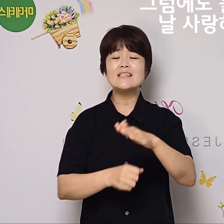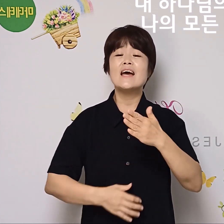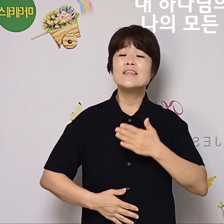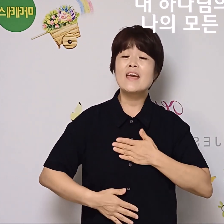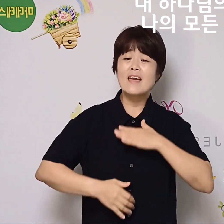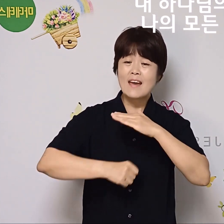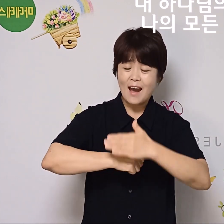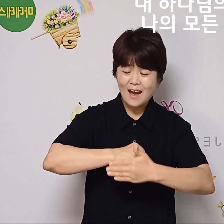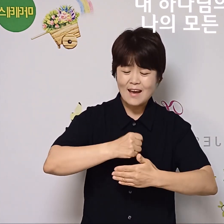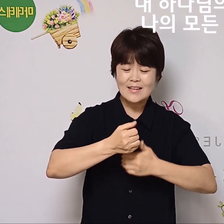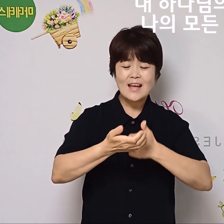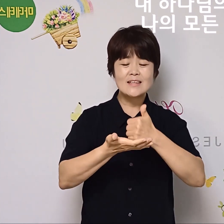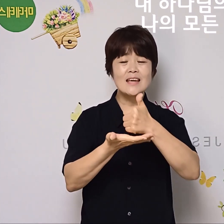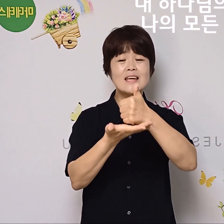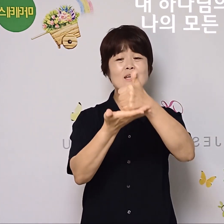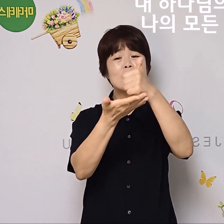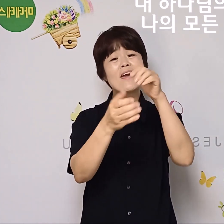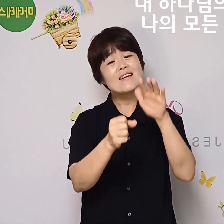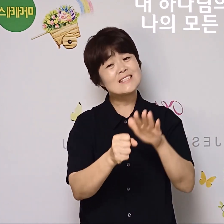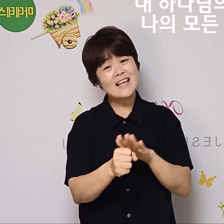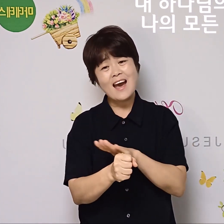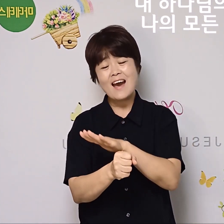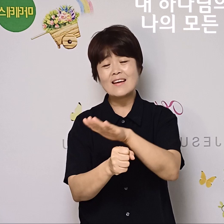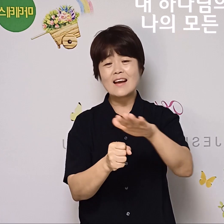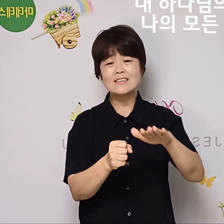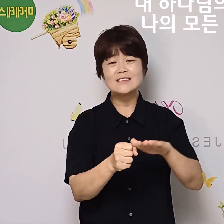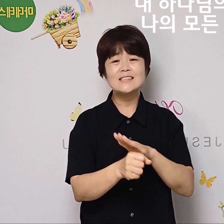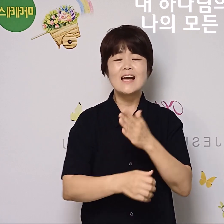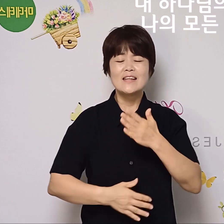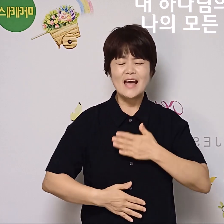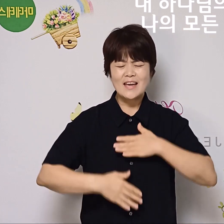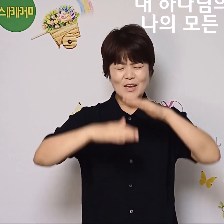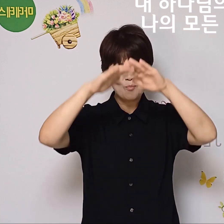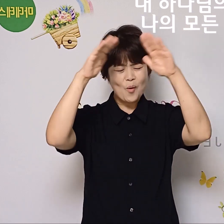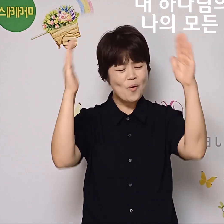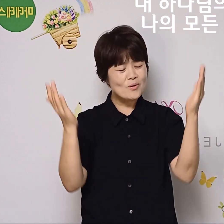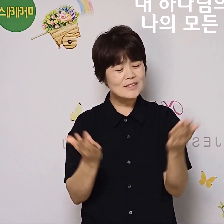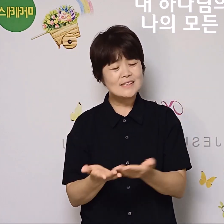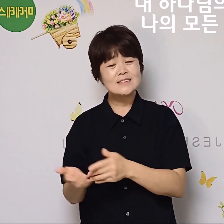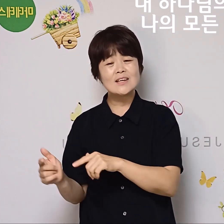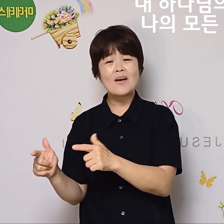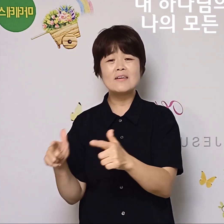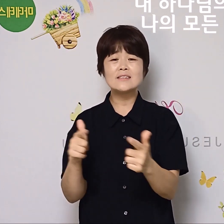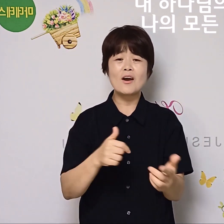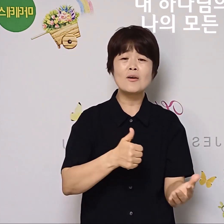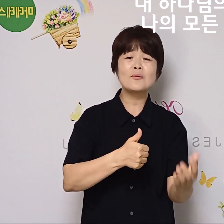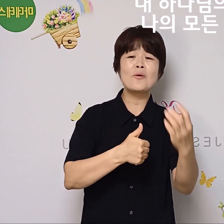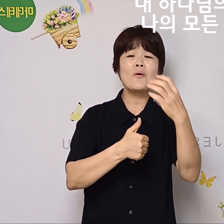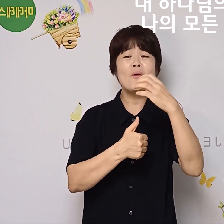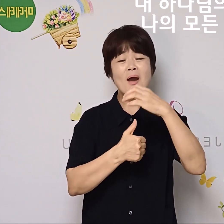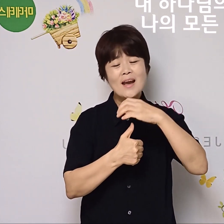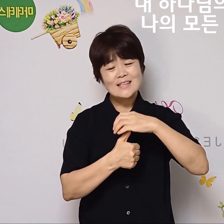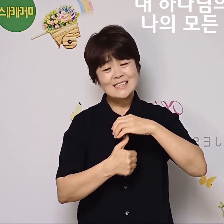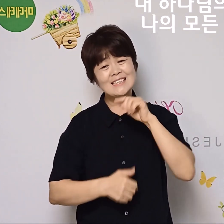사랑하시는 내 하나님의 사랑은 나의 모든 걸 덮고